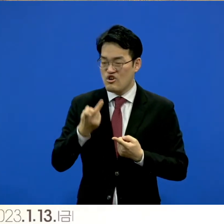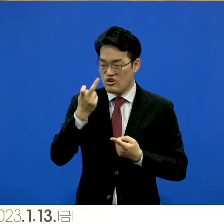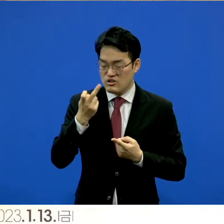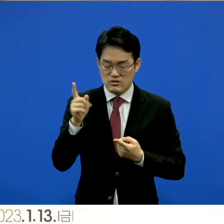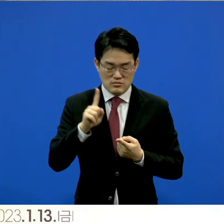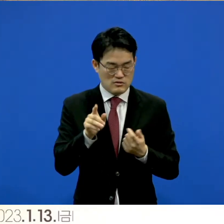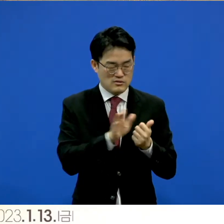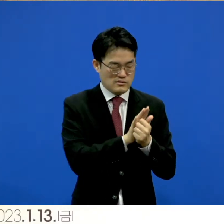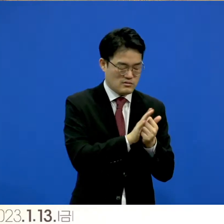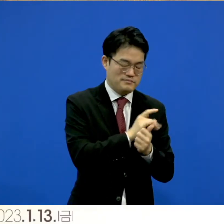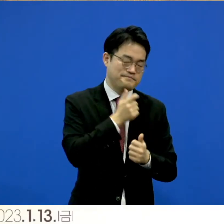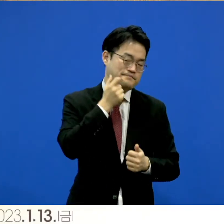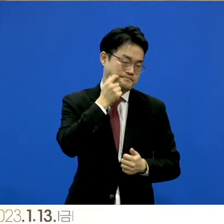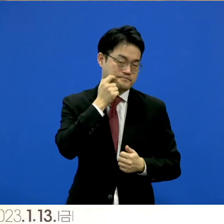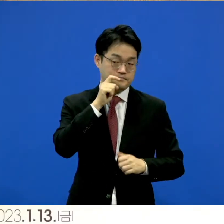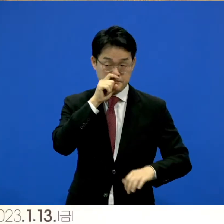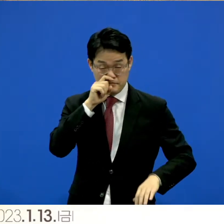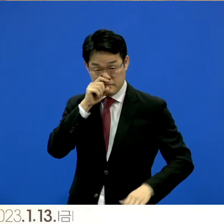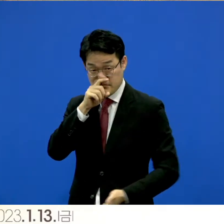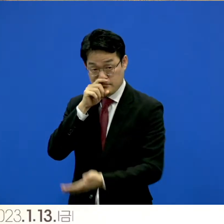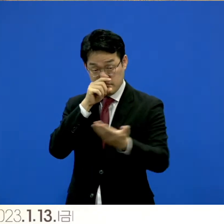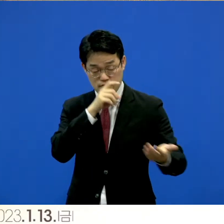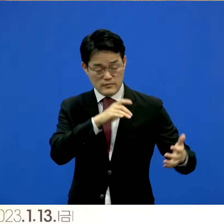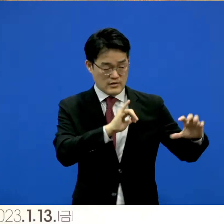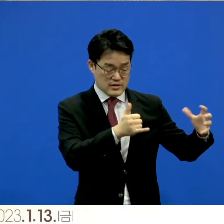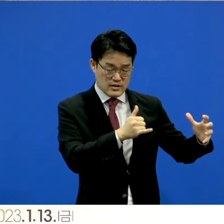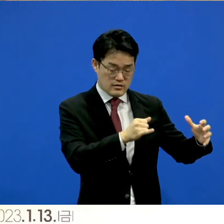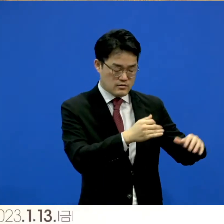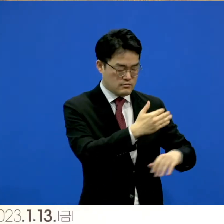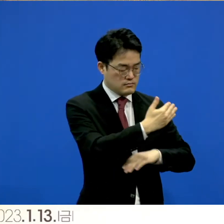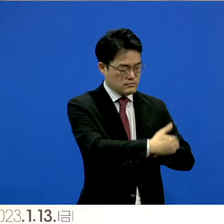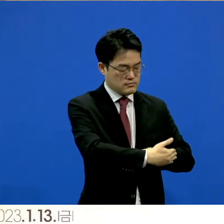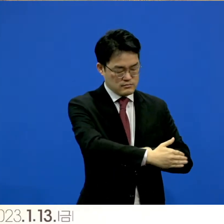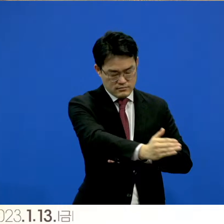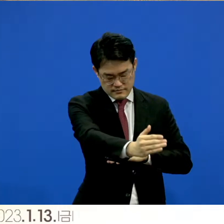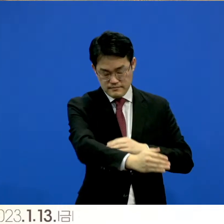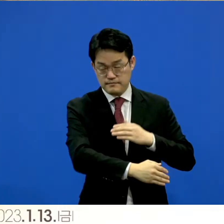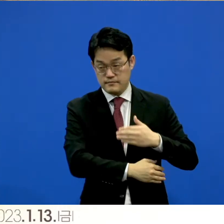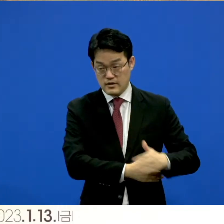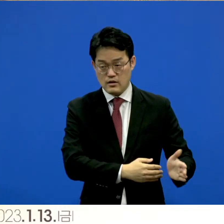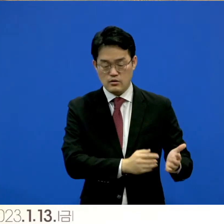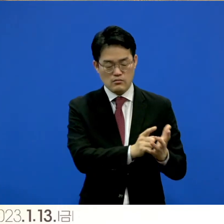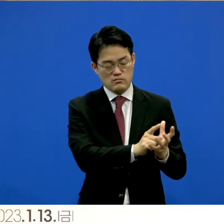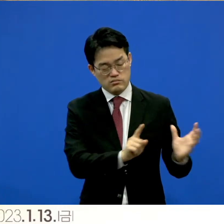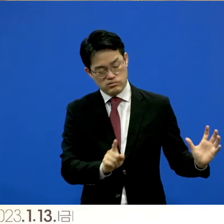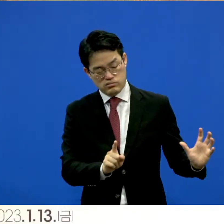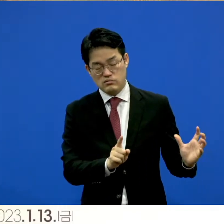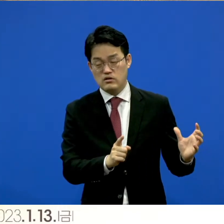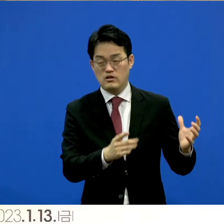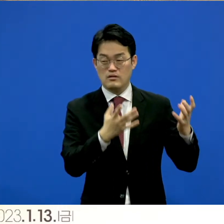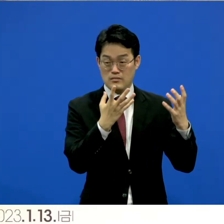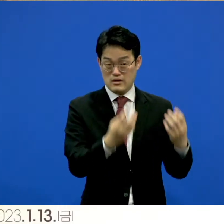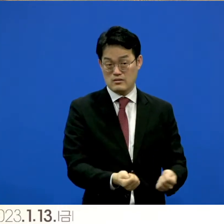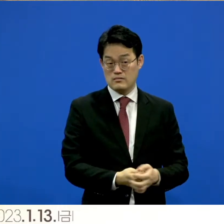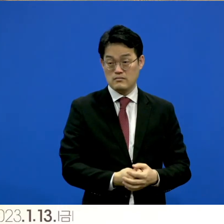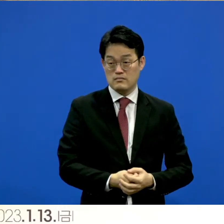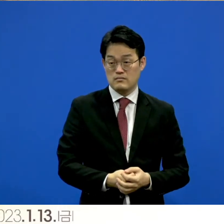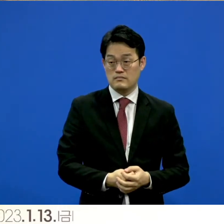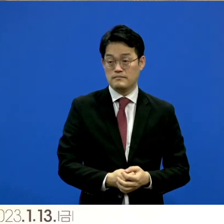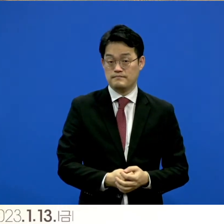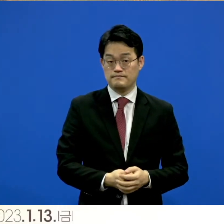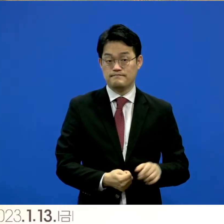여러분, 세상에서는 이 배제와 소외로 가득합니다. 배제하고 배제를 당하고 그리고 서로를 소외시킵니다.